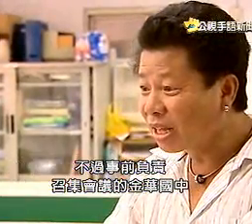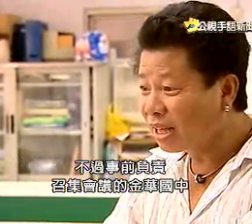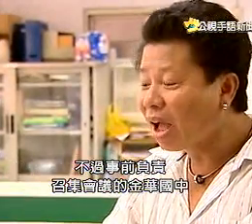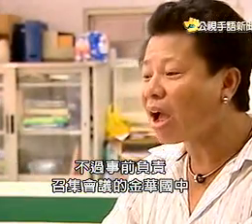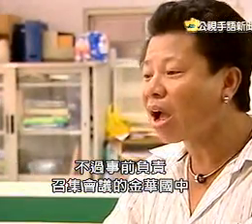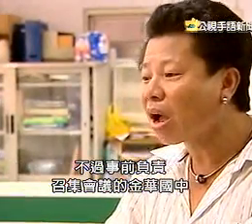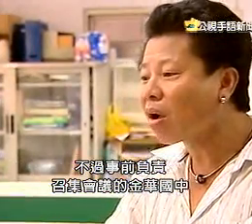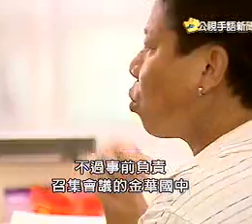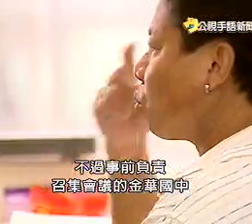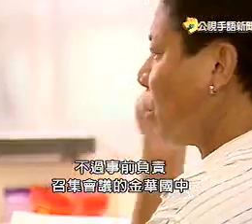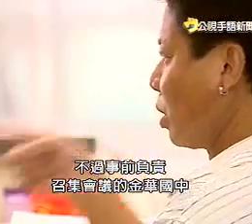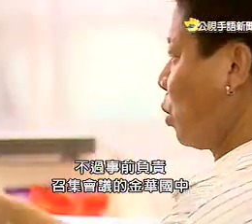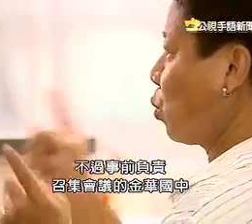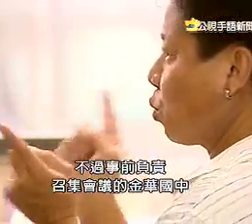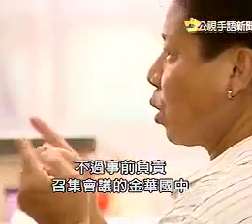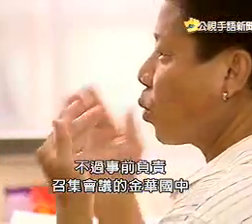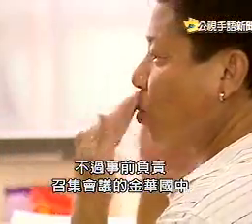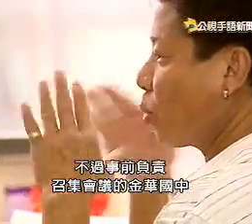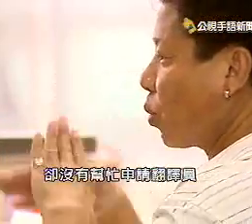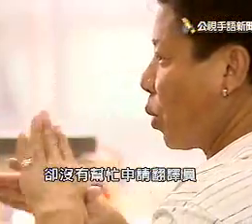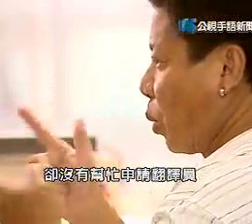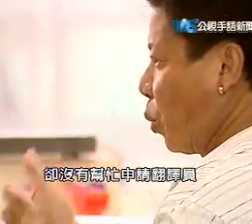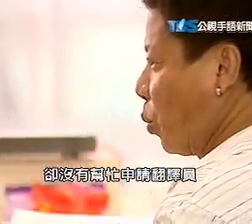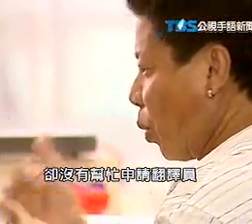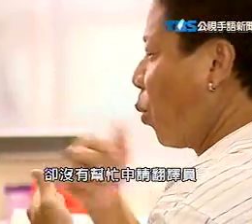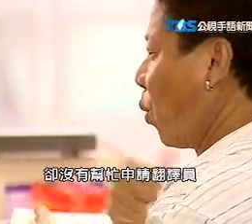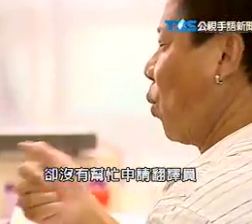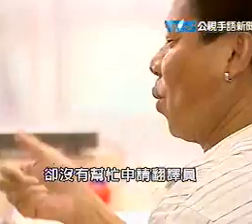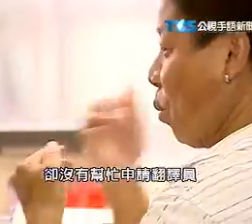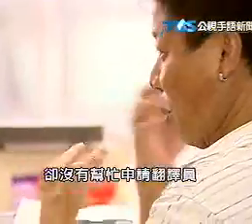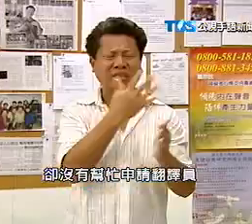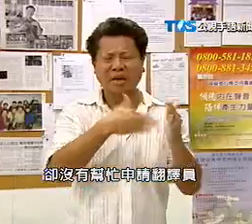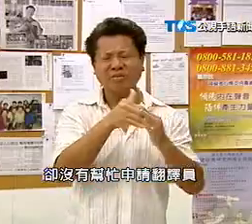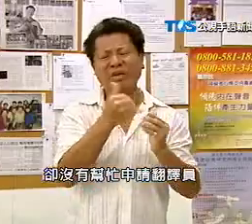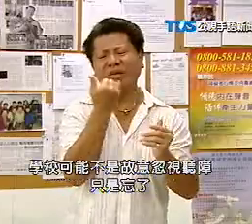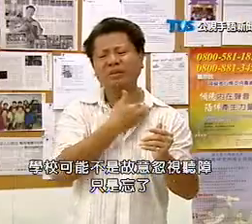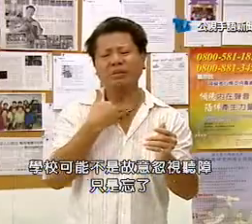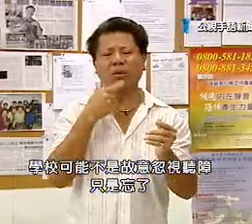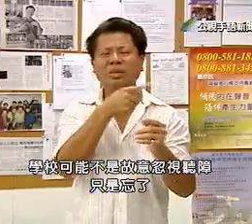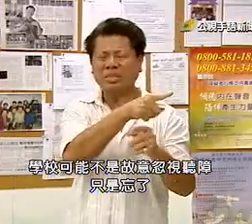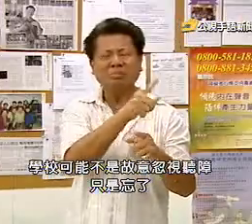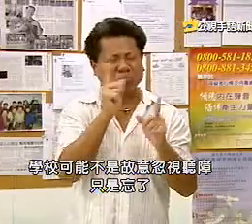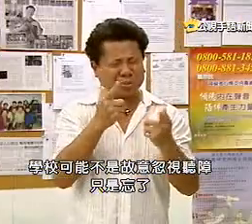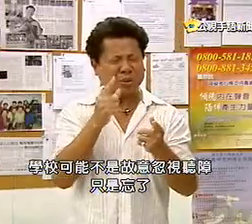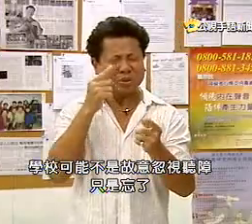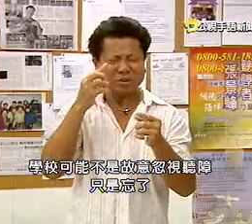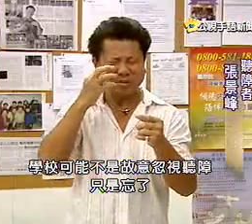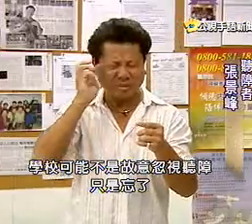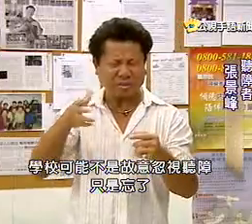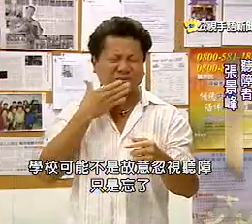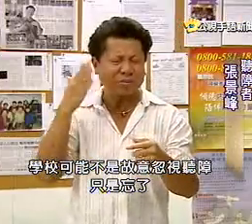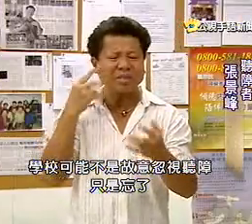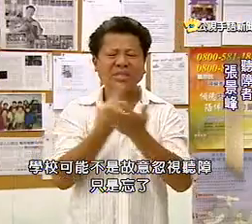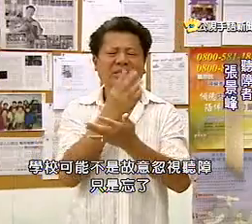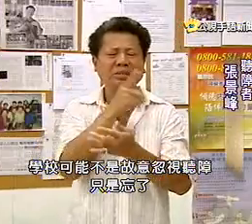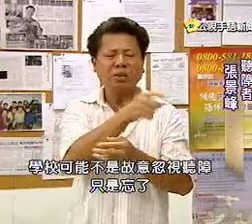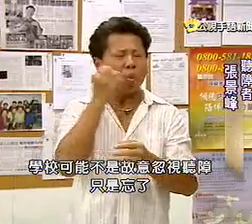负责召集会议的金华国中却没有帮忙申请翻译员。 学校可能不是故意忽视听障，只是忘